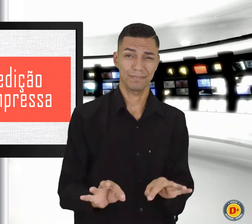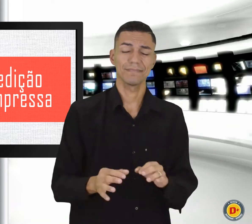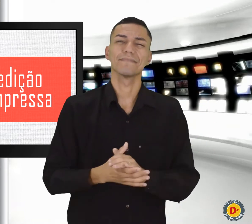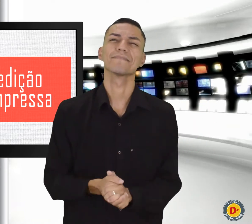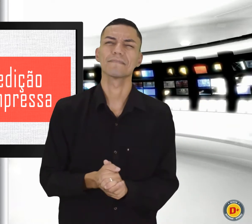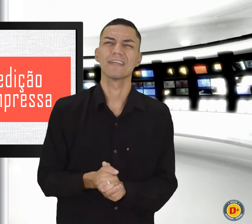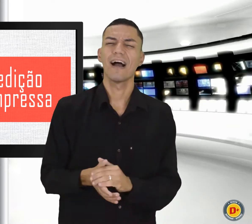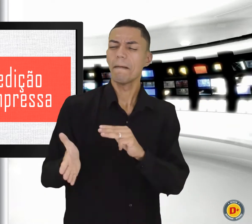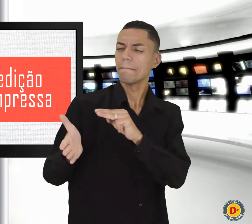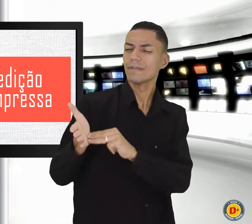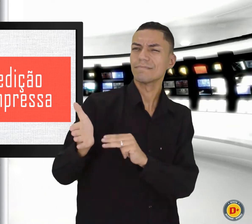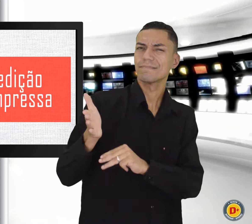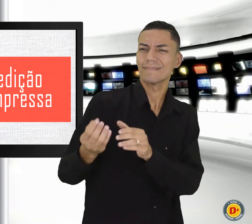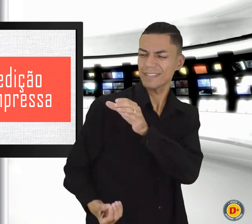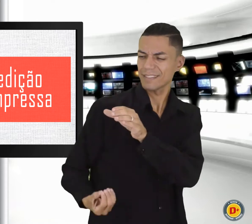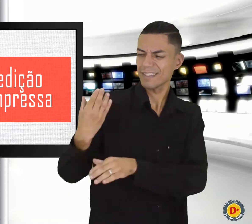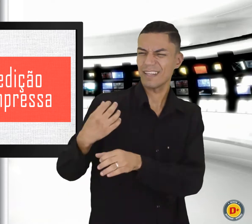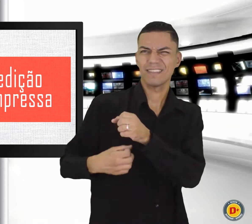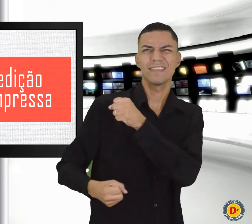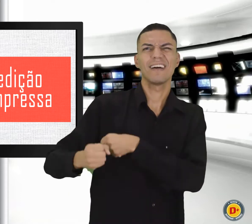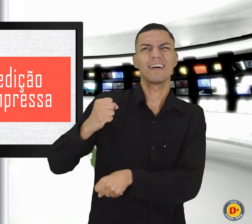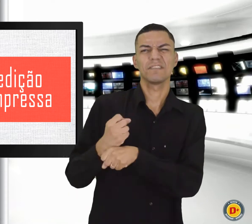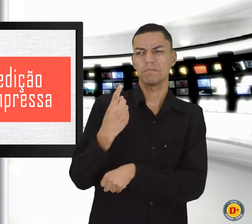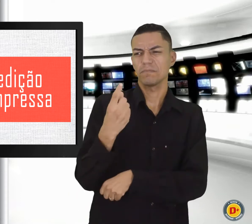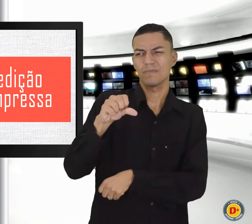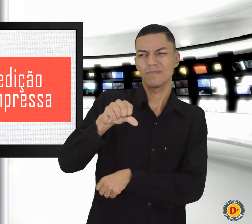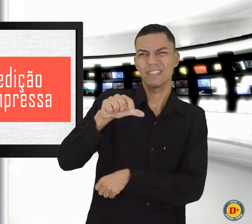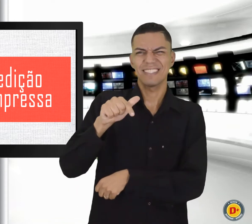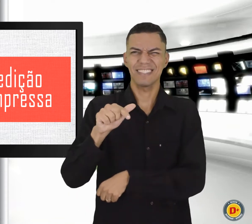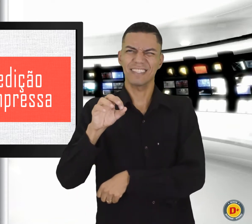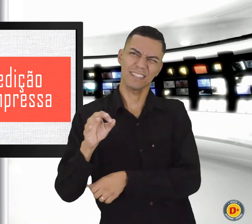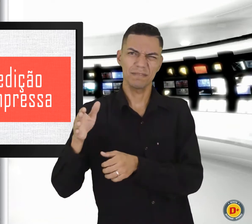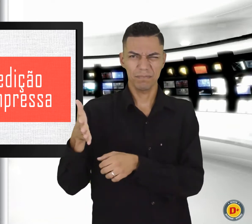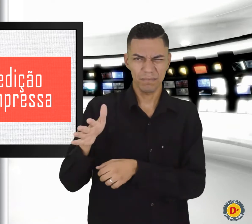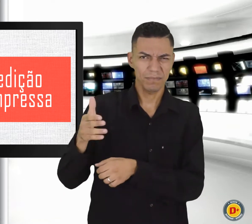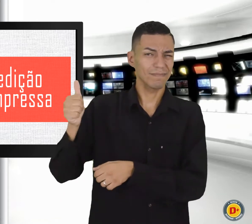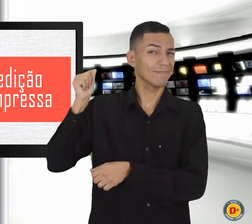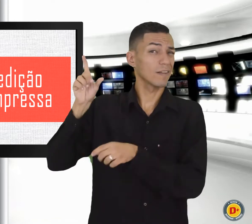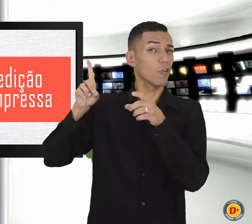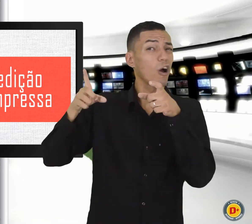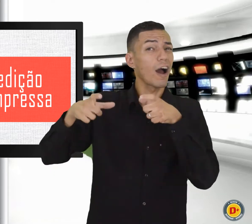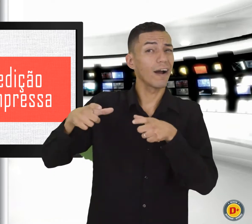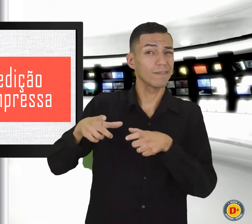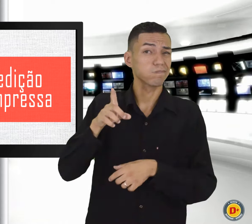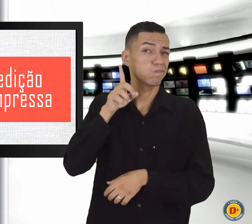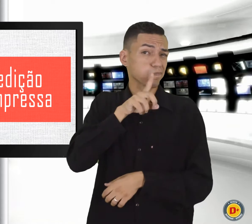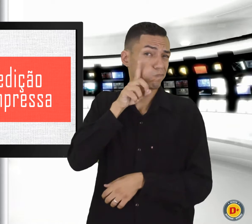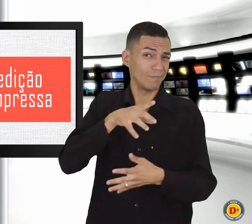a metodologia surgiu no final dos anos 70 nos Estados Unidos e foi